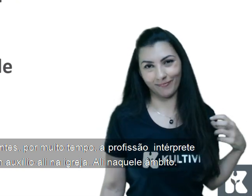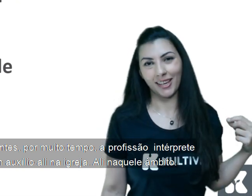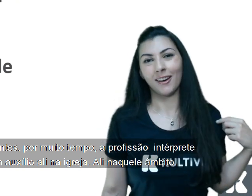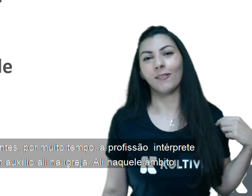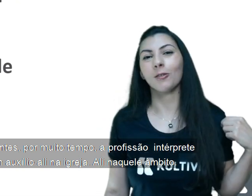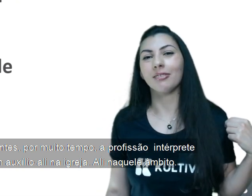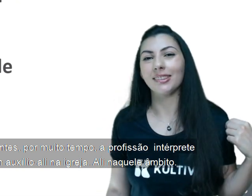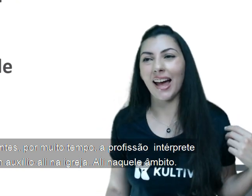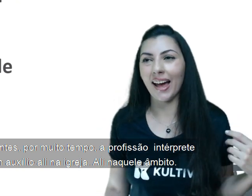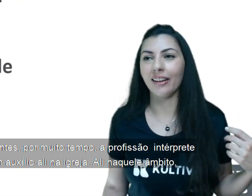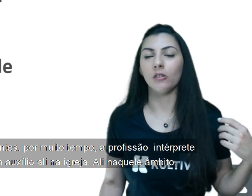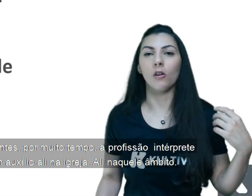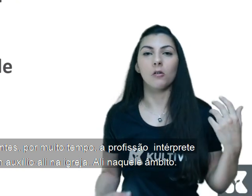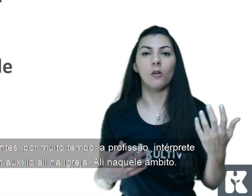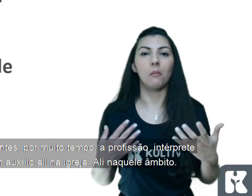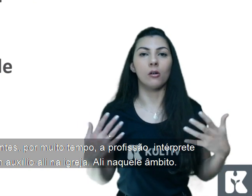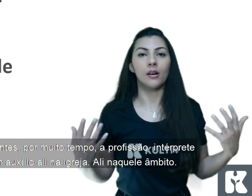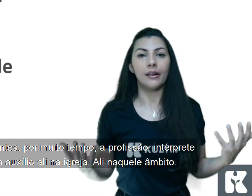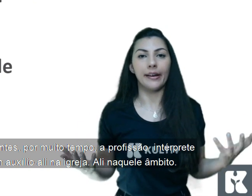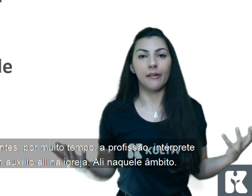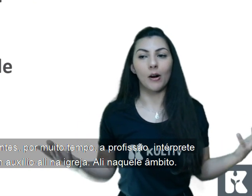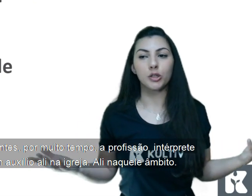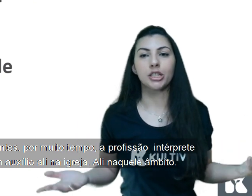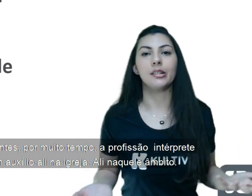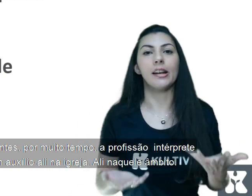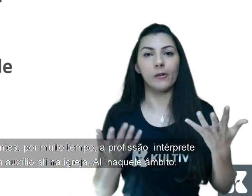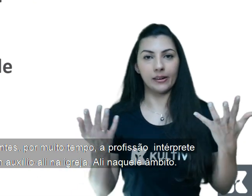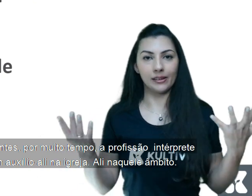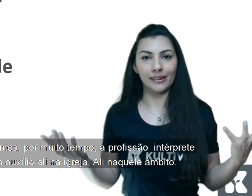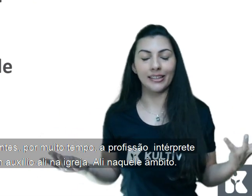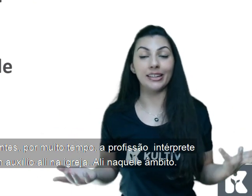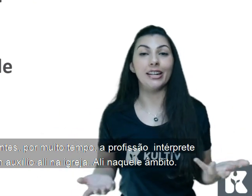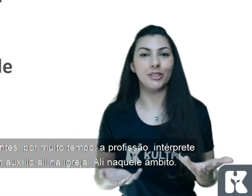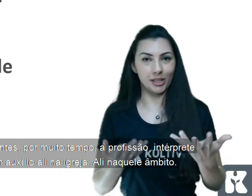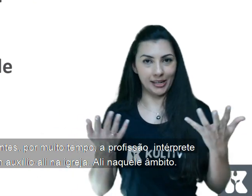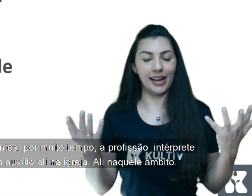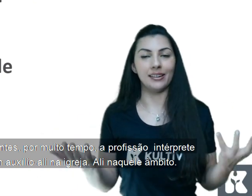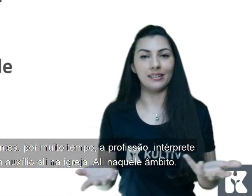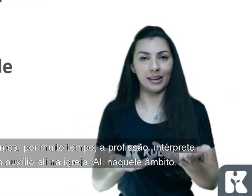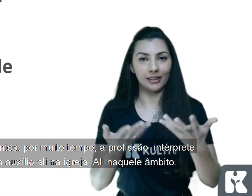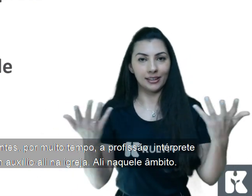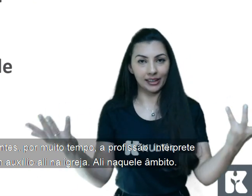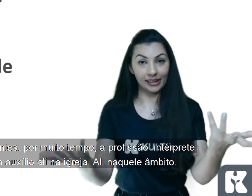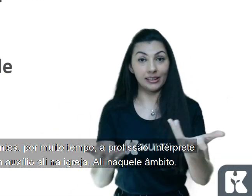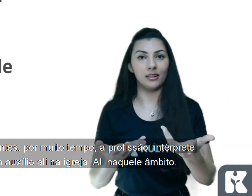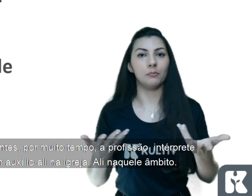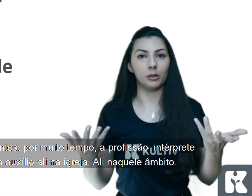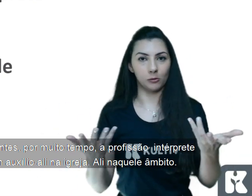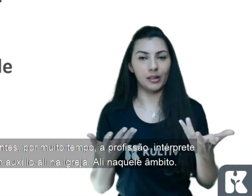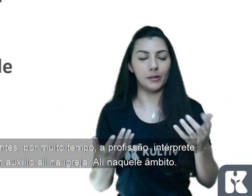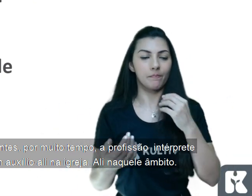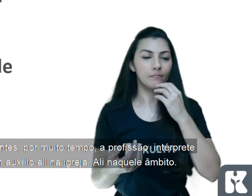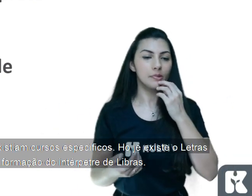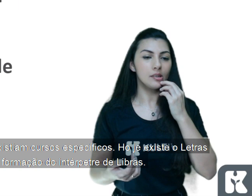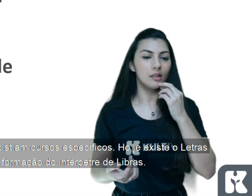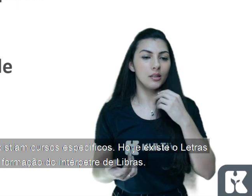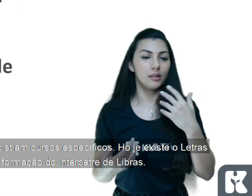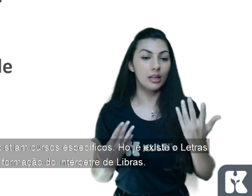voluntário ou como um auxílio ali na igreja, né? Ali naquele âmbito